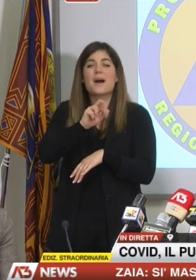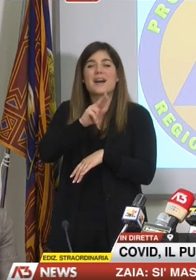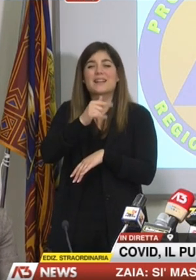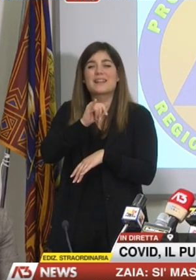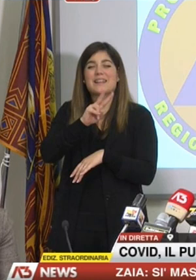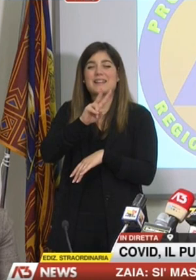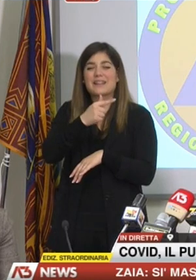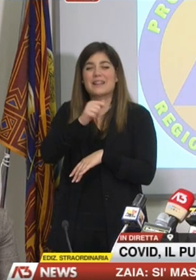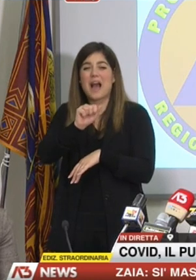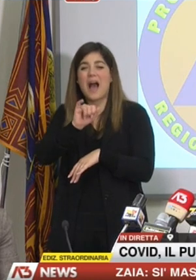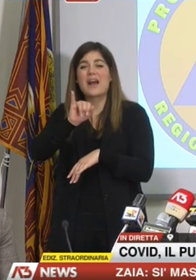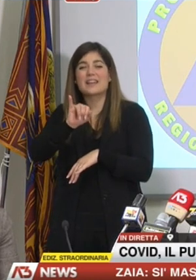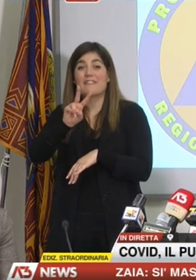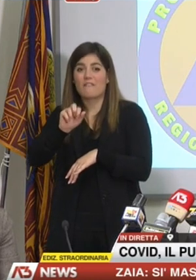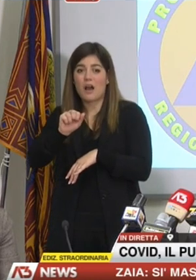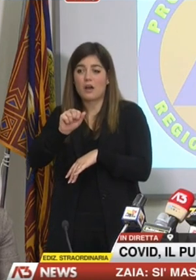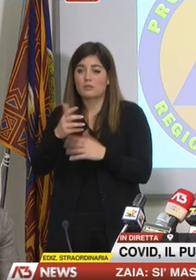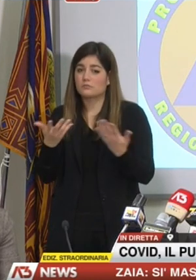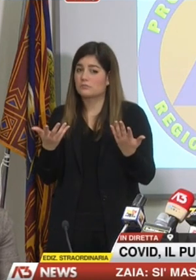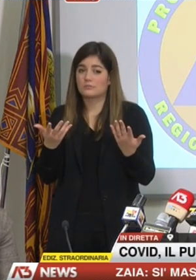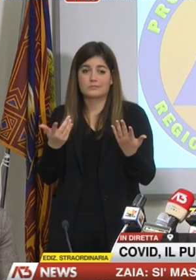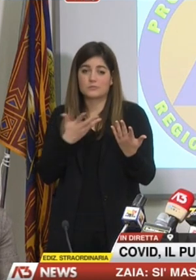mercato. Se ne avete, fatecelo sapere.